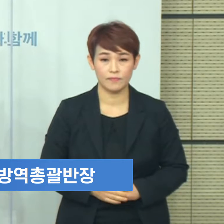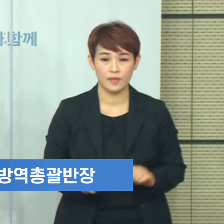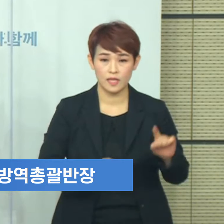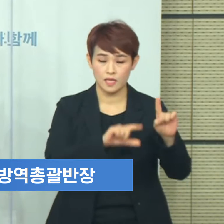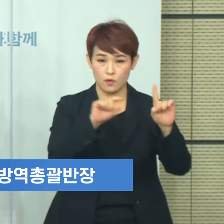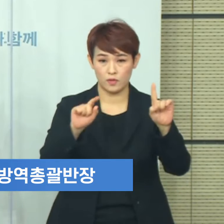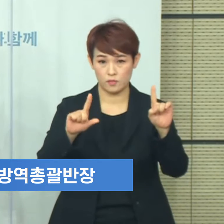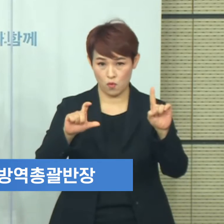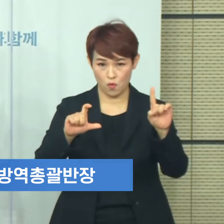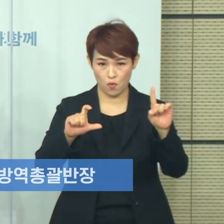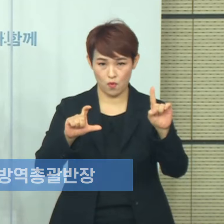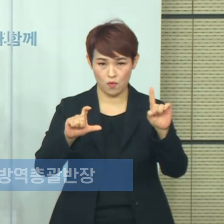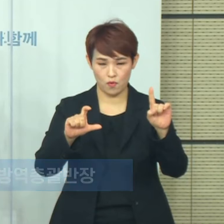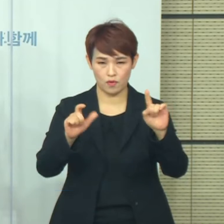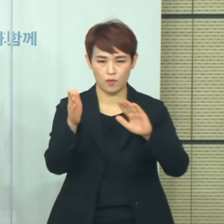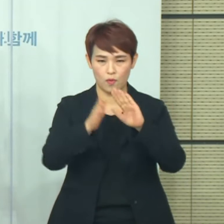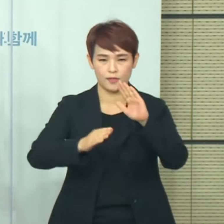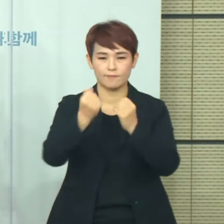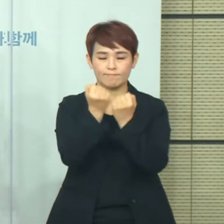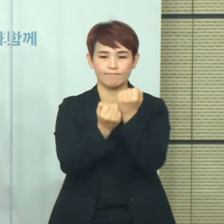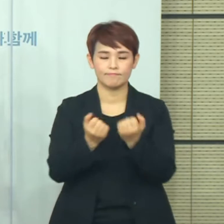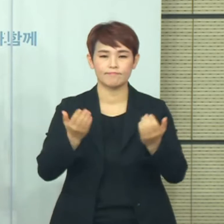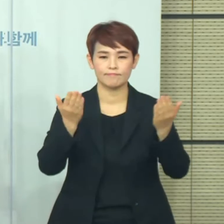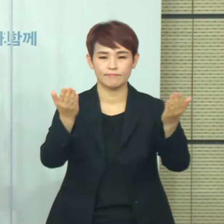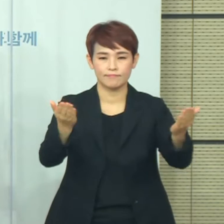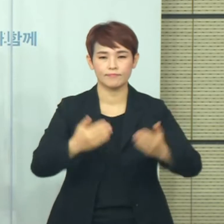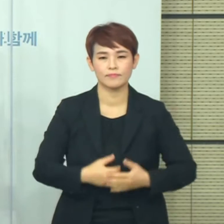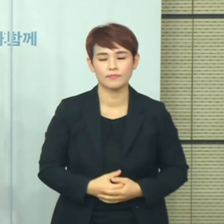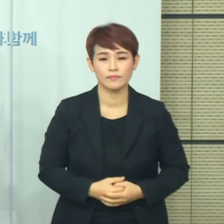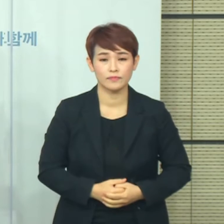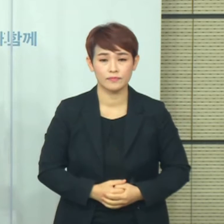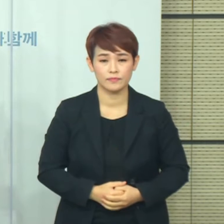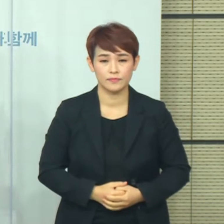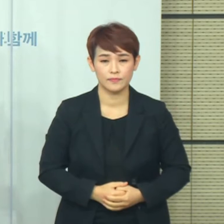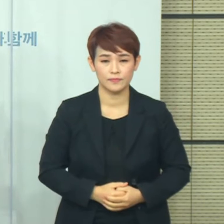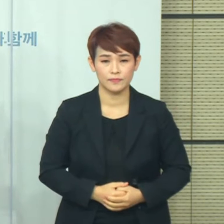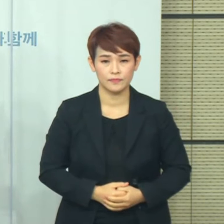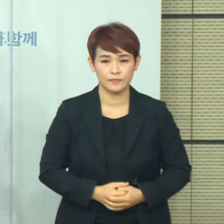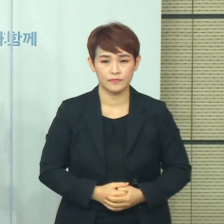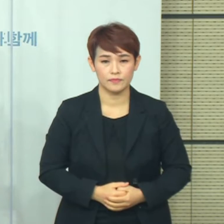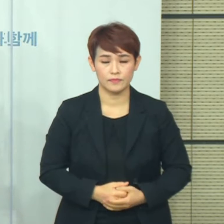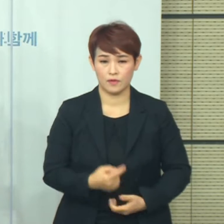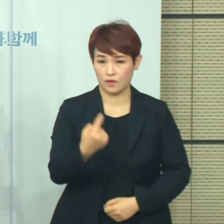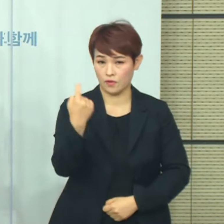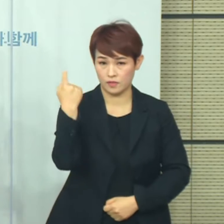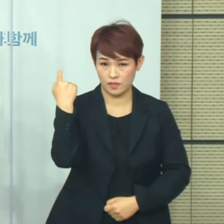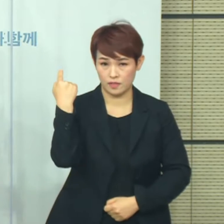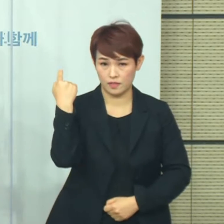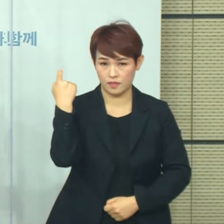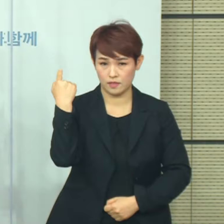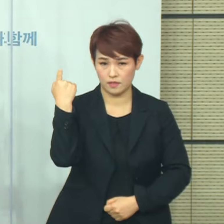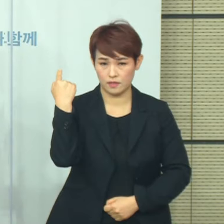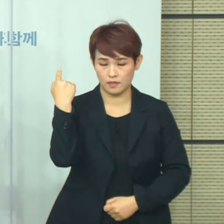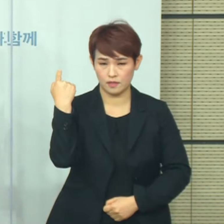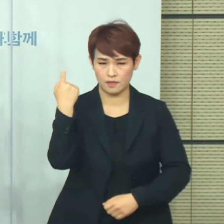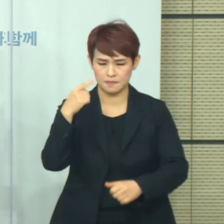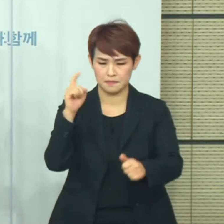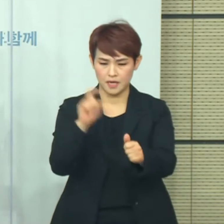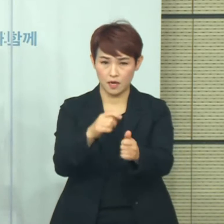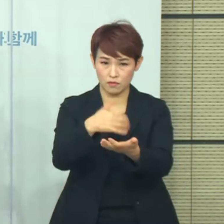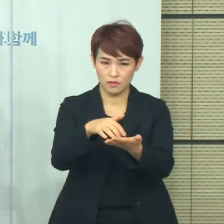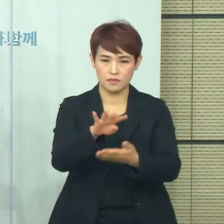1월 15일 금요일 정례 브리핑을 시작하겠습니다. 오늘 0시 기준 국내 발생